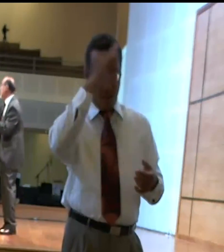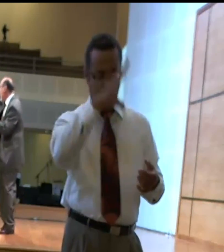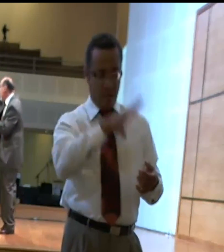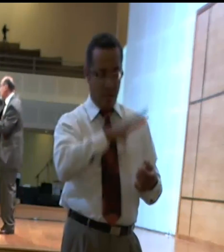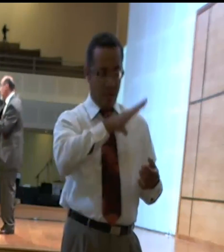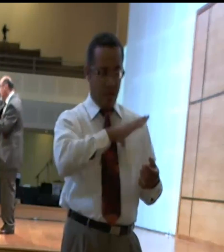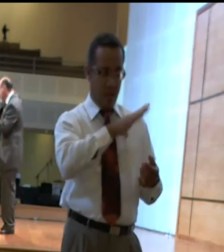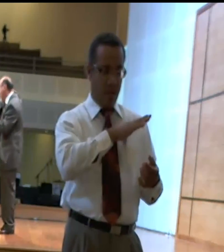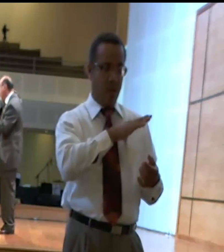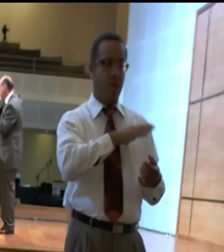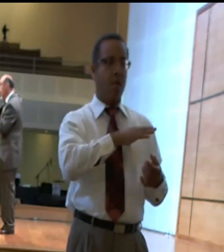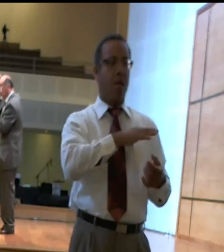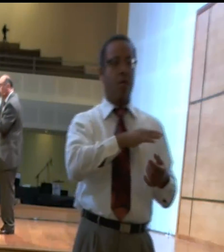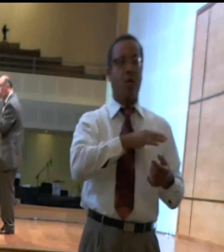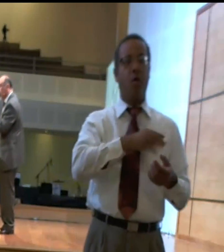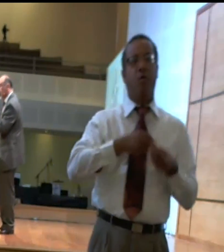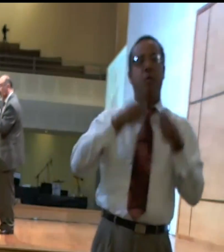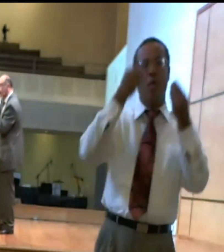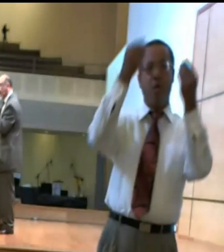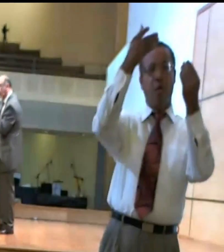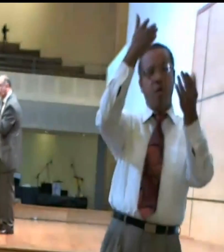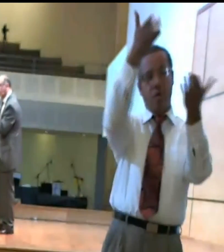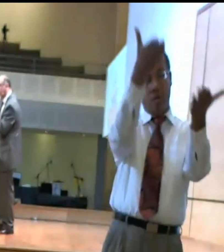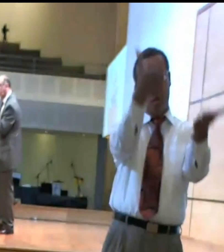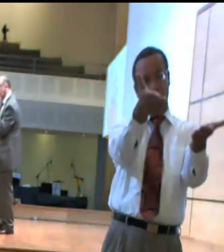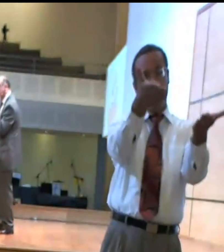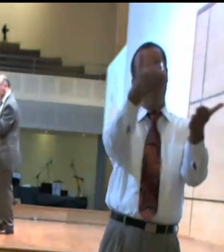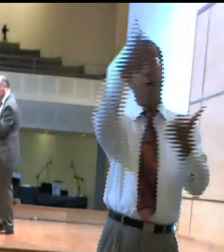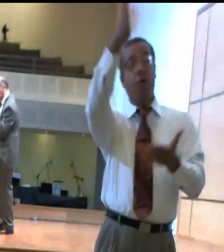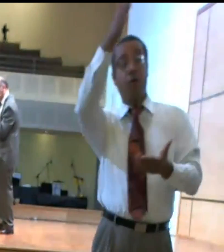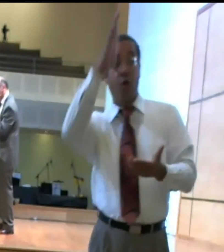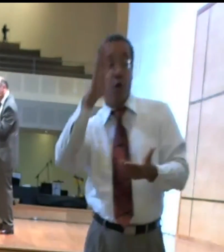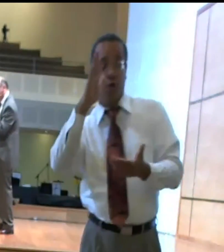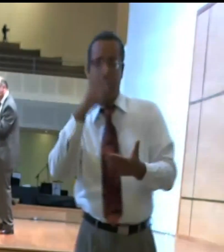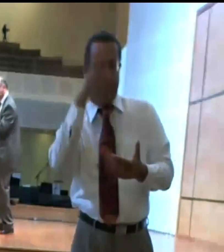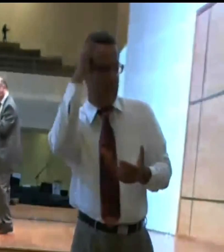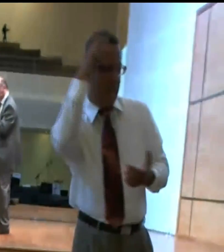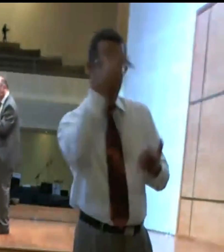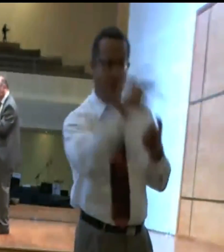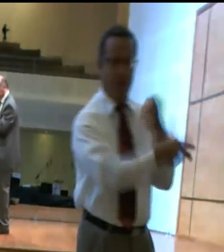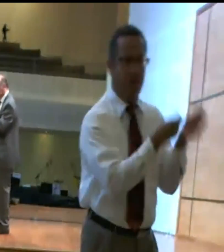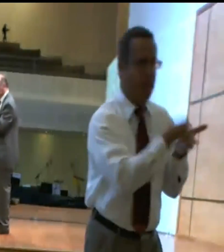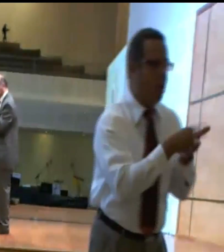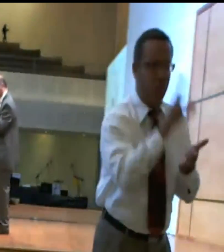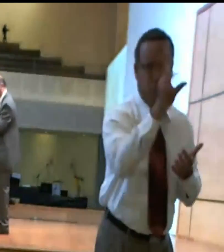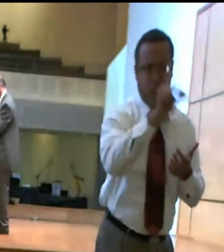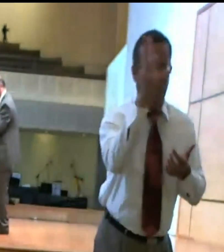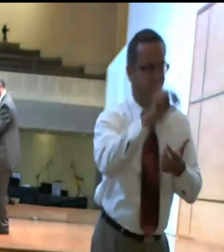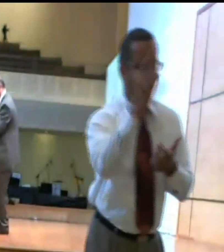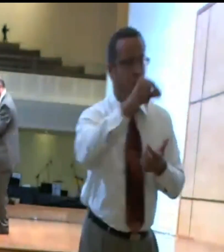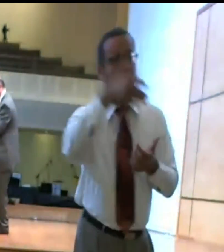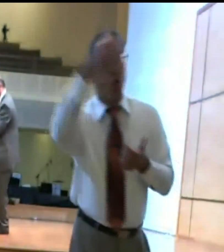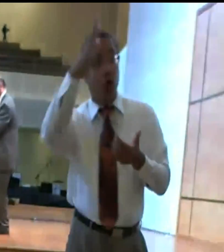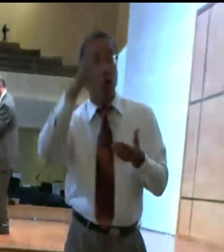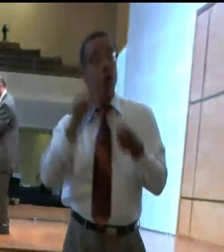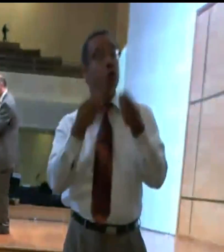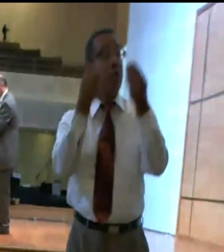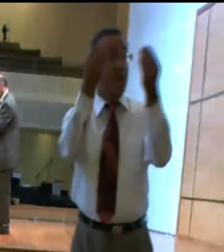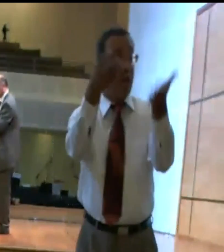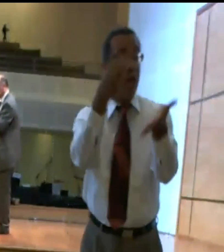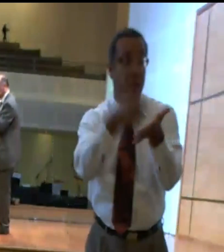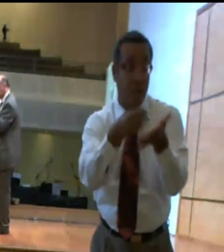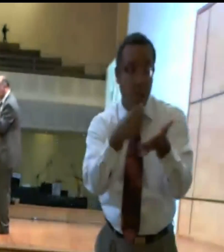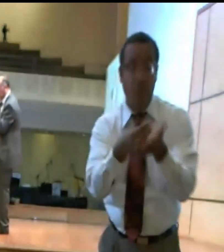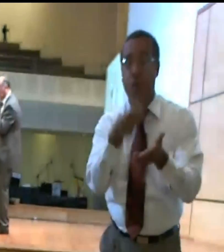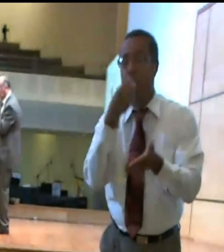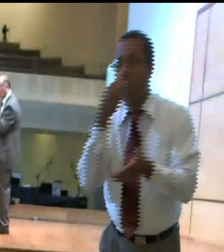Dios, no el diablo, Dios da riquezas y bienes y le da también facultad para que coma de ellas y tome